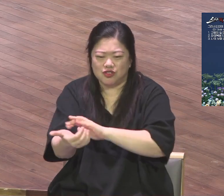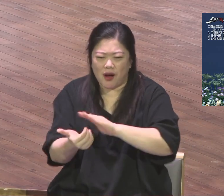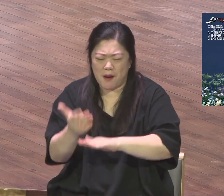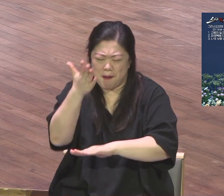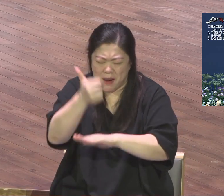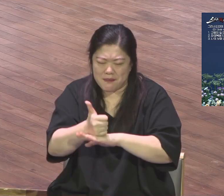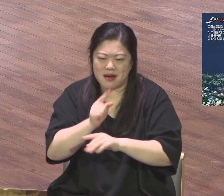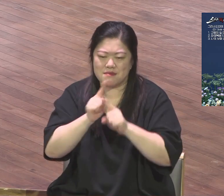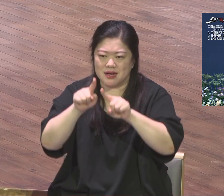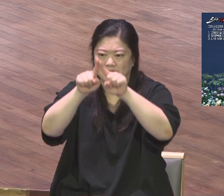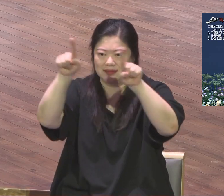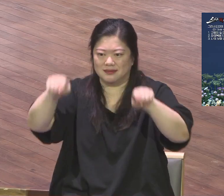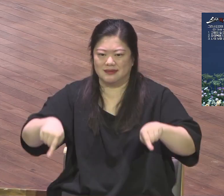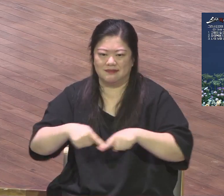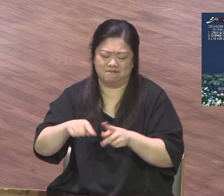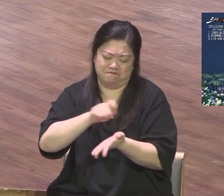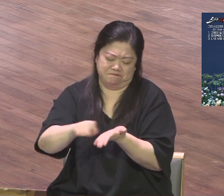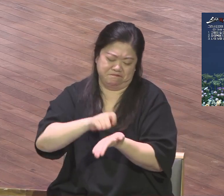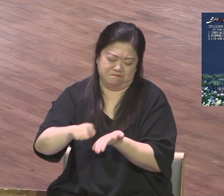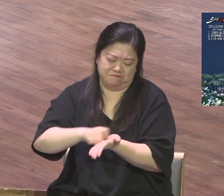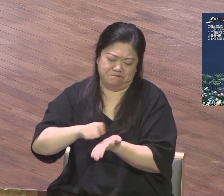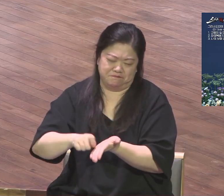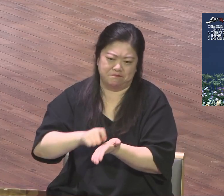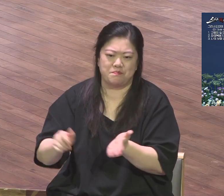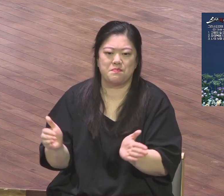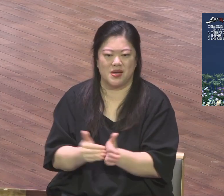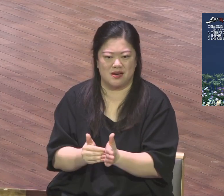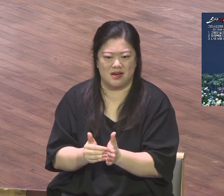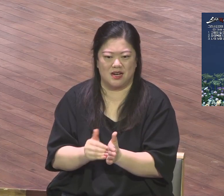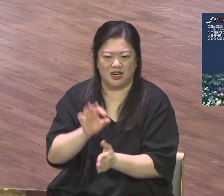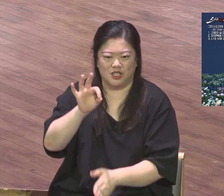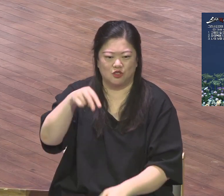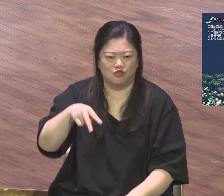기로에서 아무래도 내가 마음의 준비는 해야 되겠다.